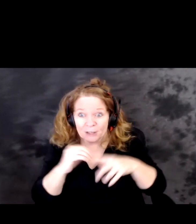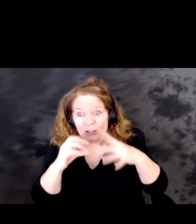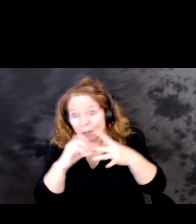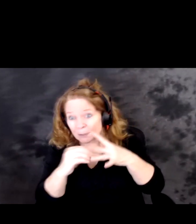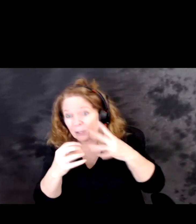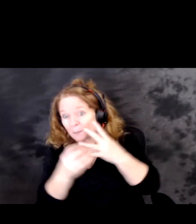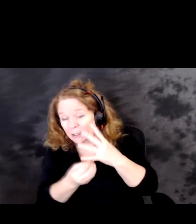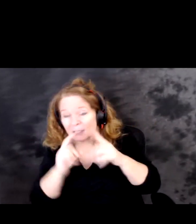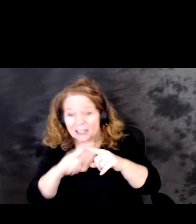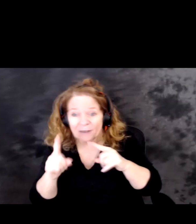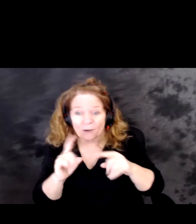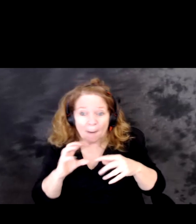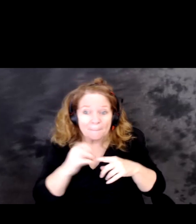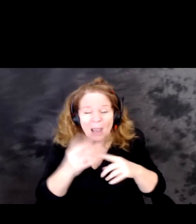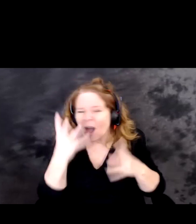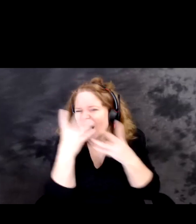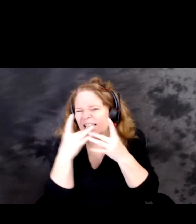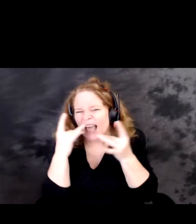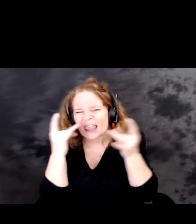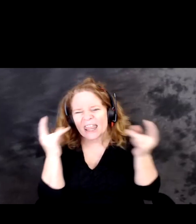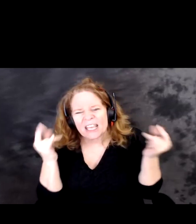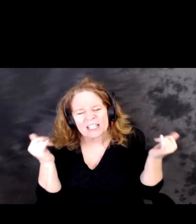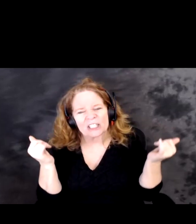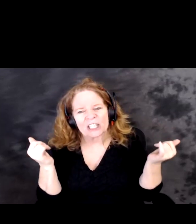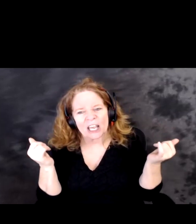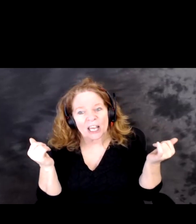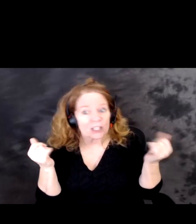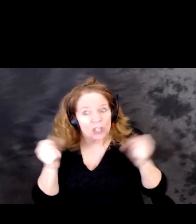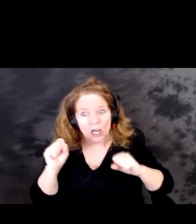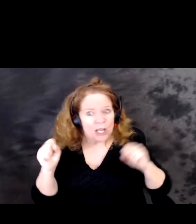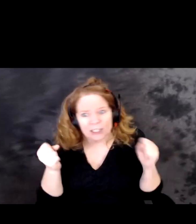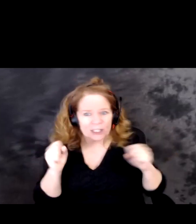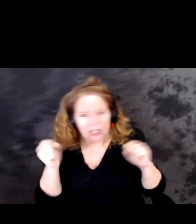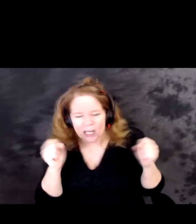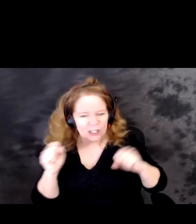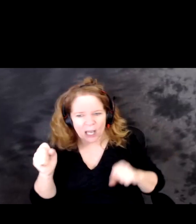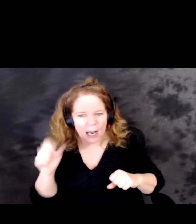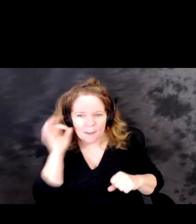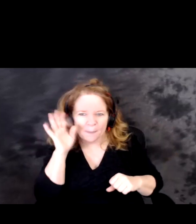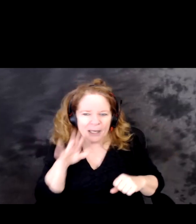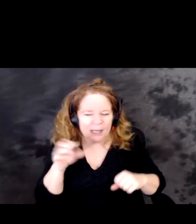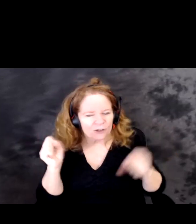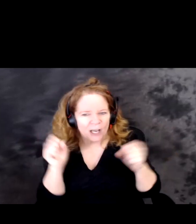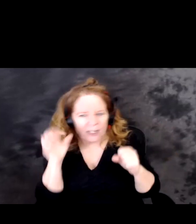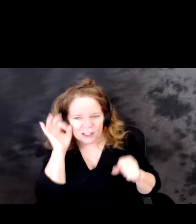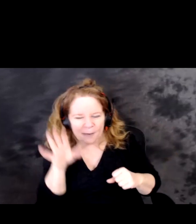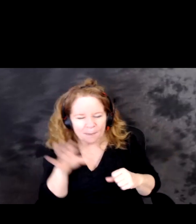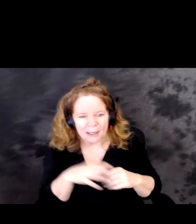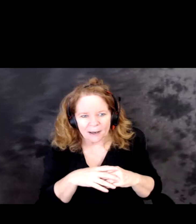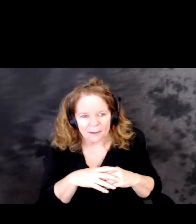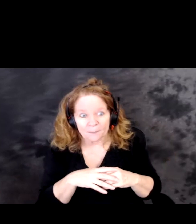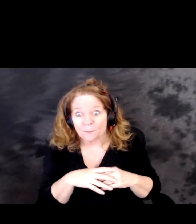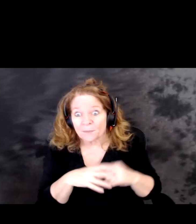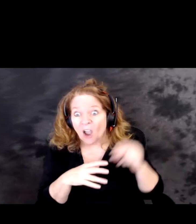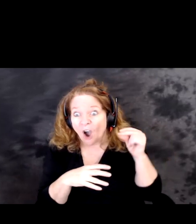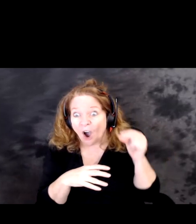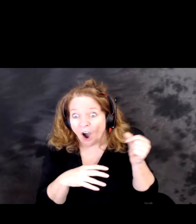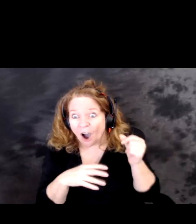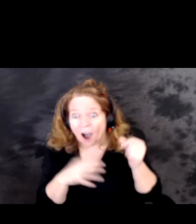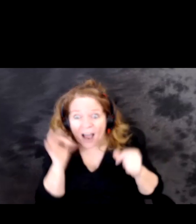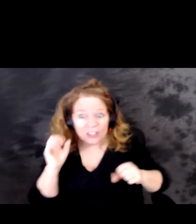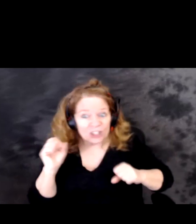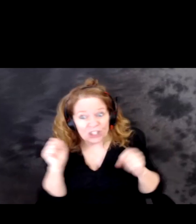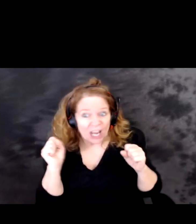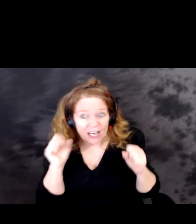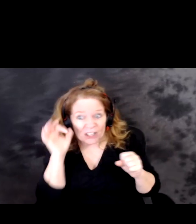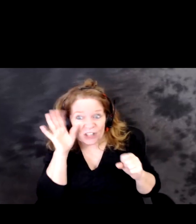arándanos, moras, frambuesas, delicioso y rico, cantaba la abeja Shaky Shake. De repente,